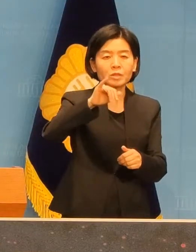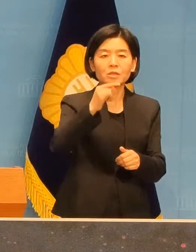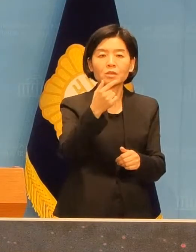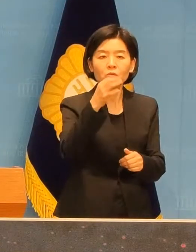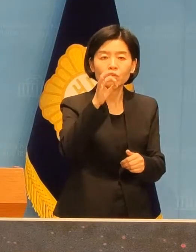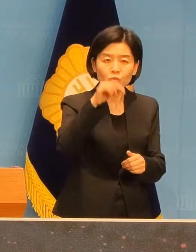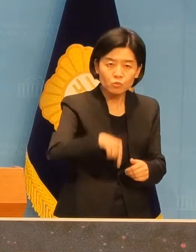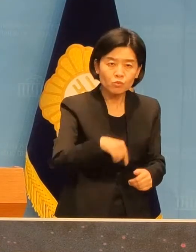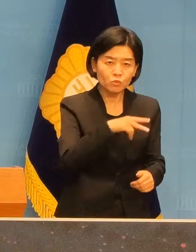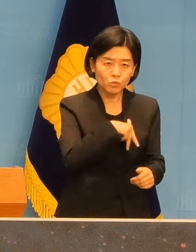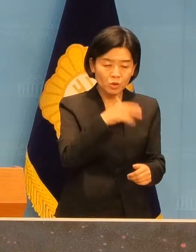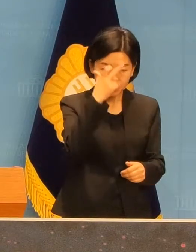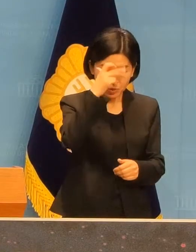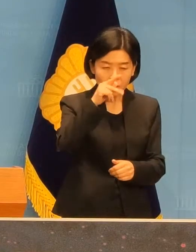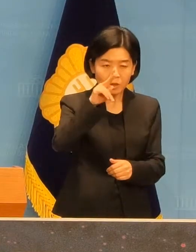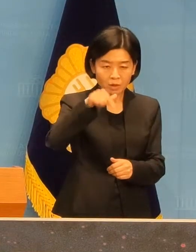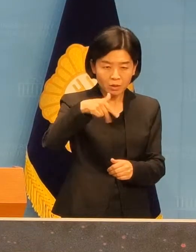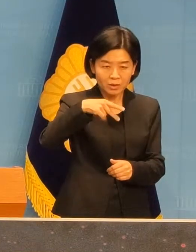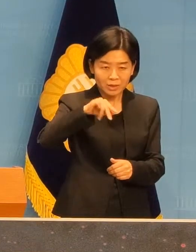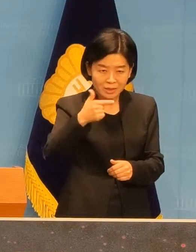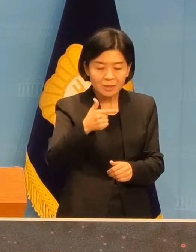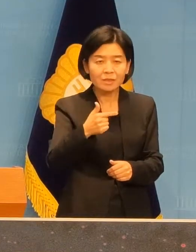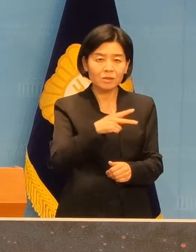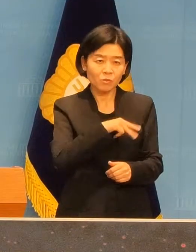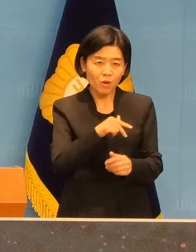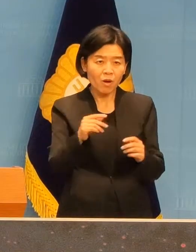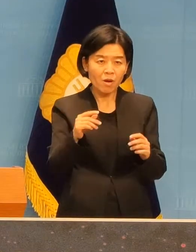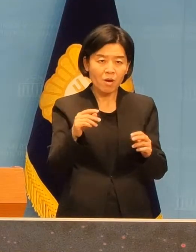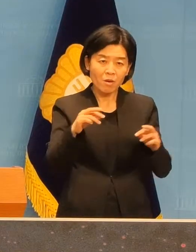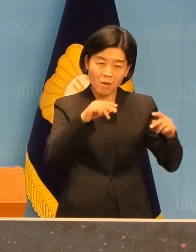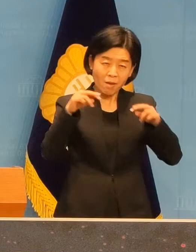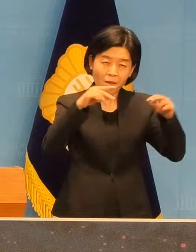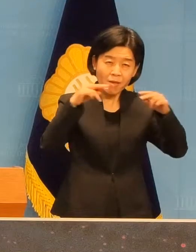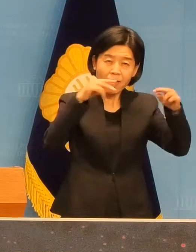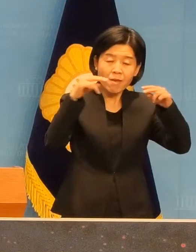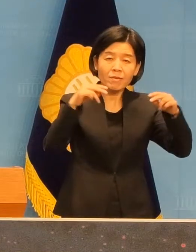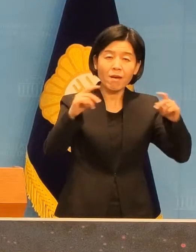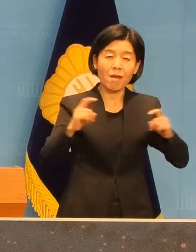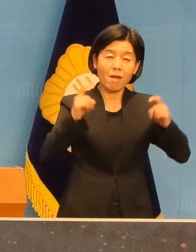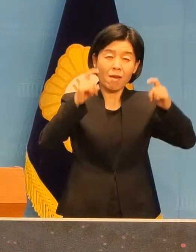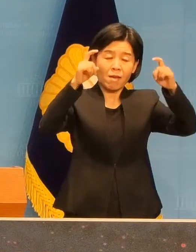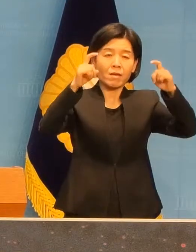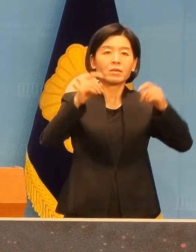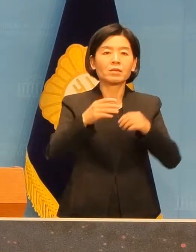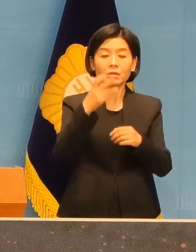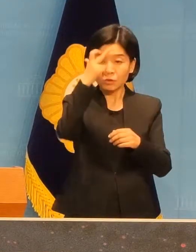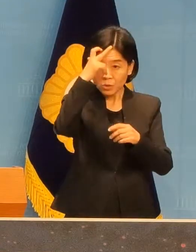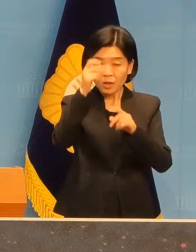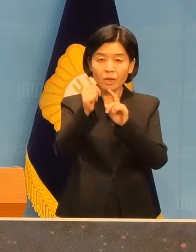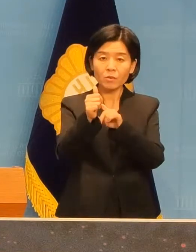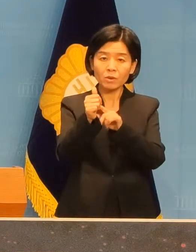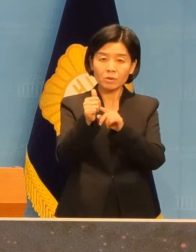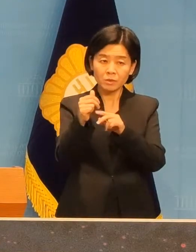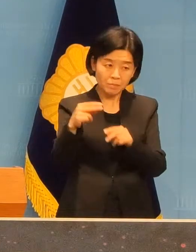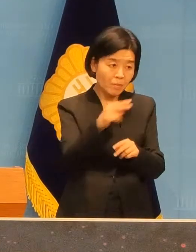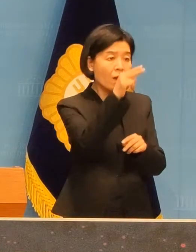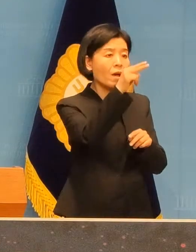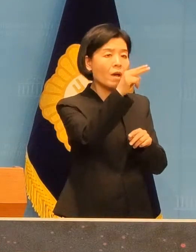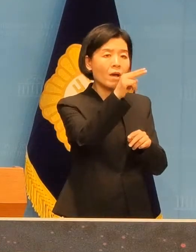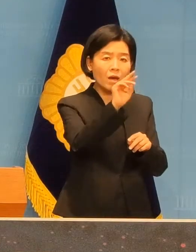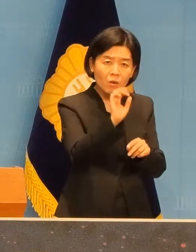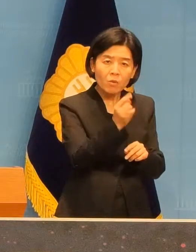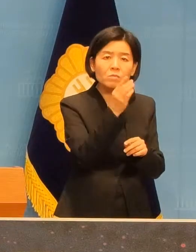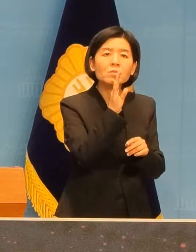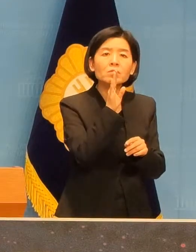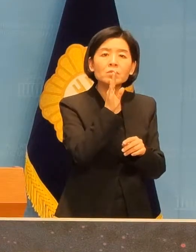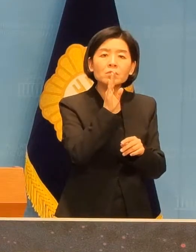최혁진 의원의 문제에 있어서 고성이 오건 간 것이 최혁진 의원이 쳐다봐서인데 둘 다